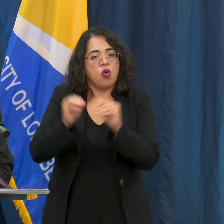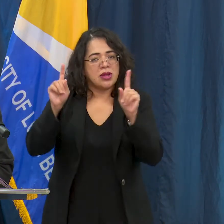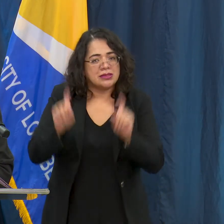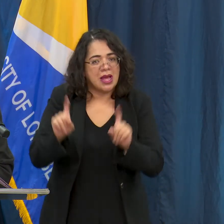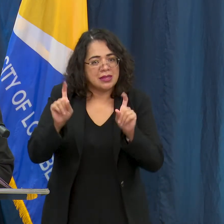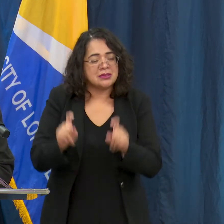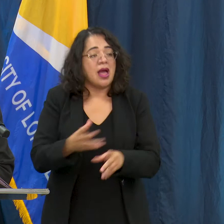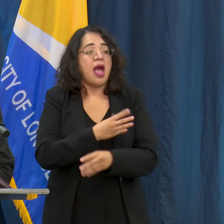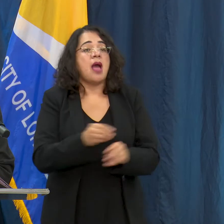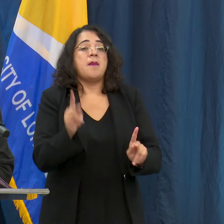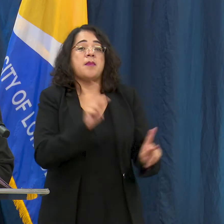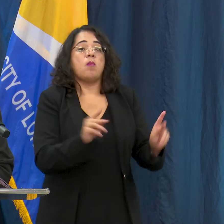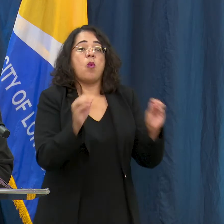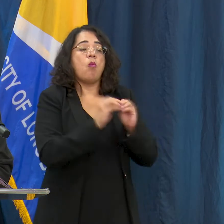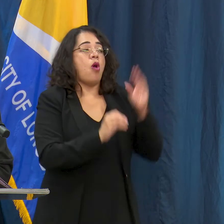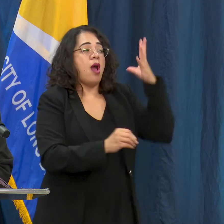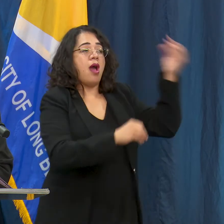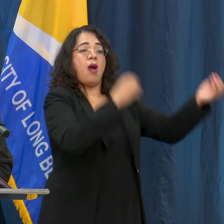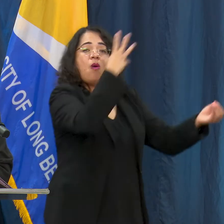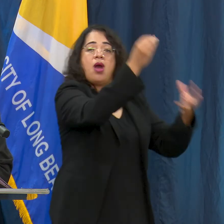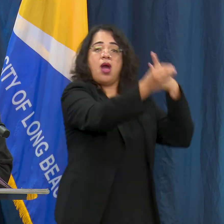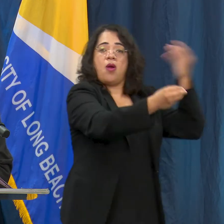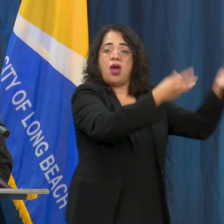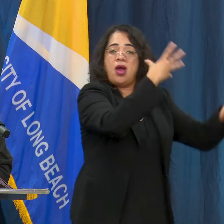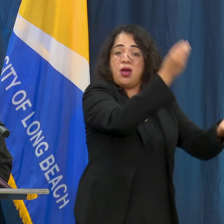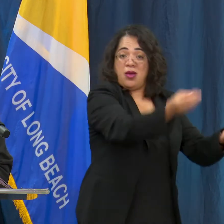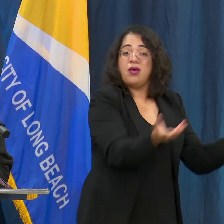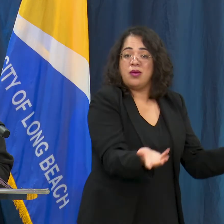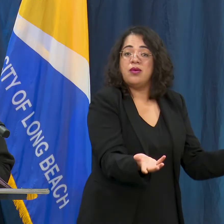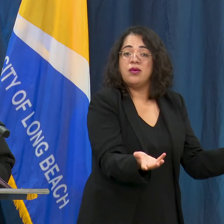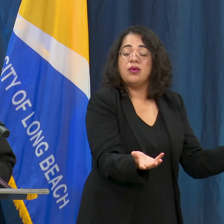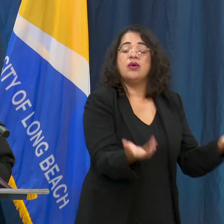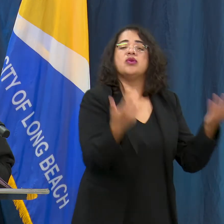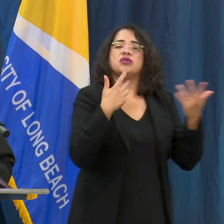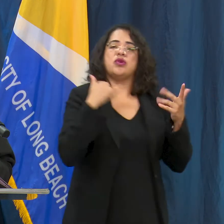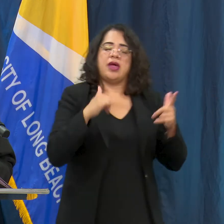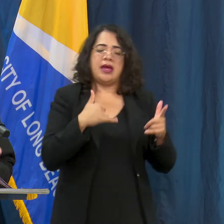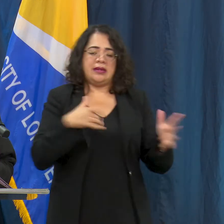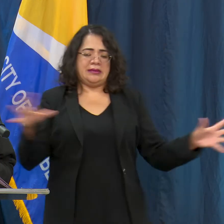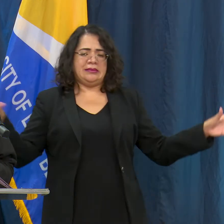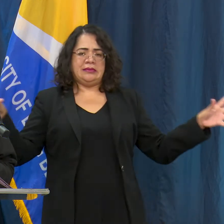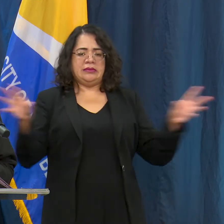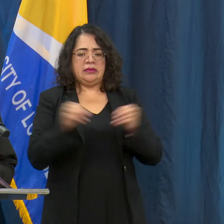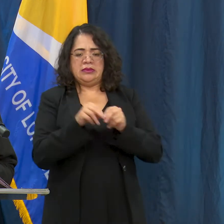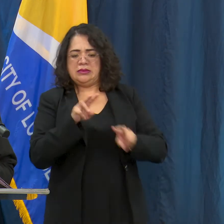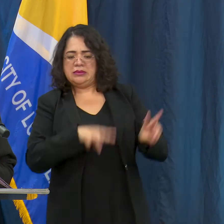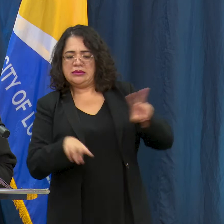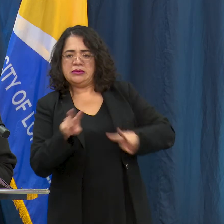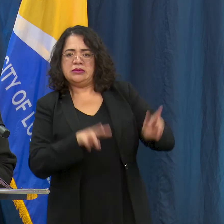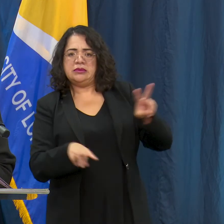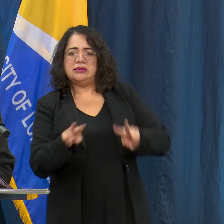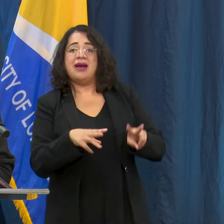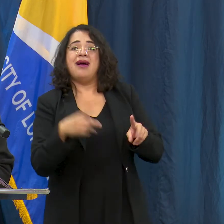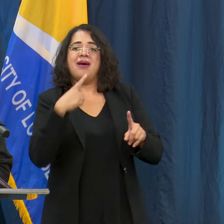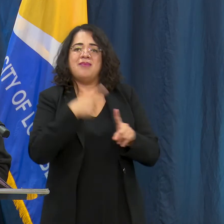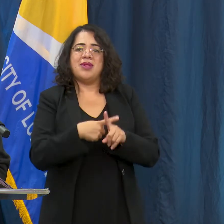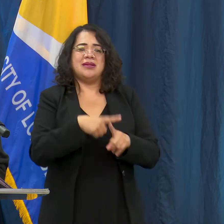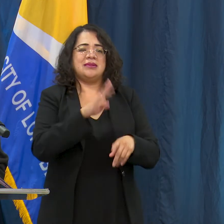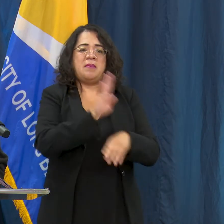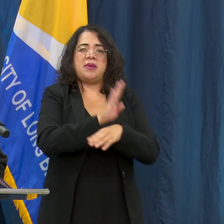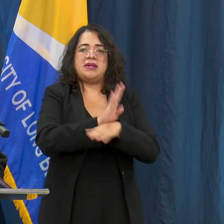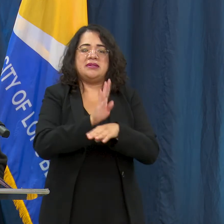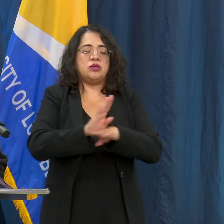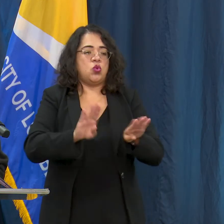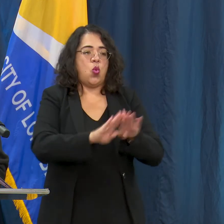y más de lo que estaban hace unas semanas a medida que se está reabriendo más negocios.